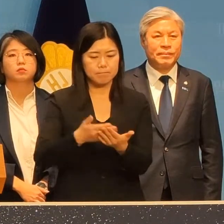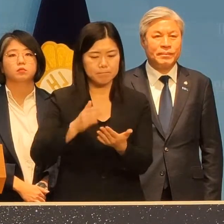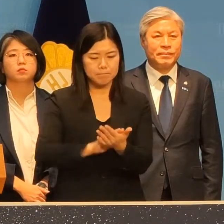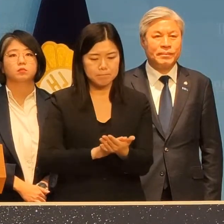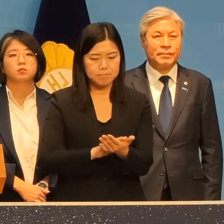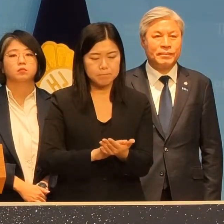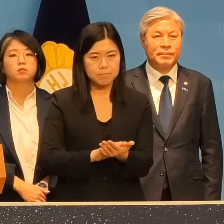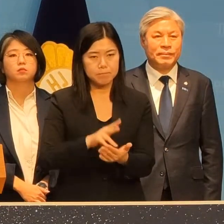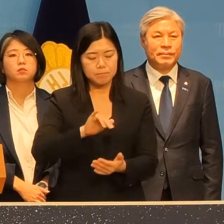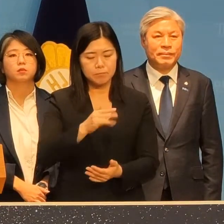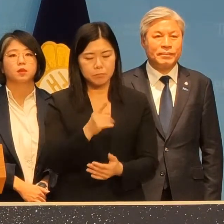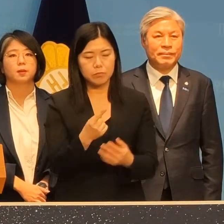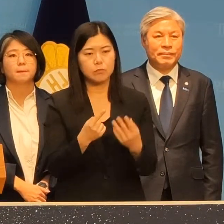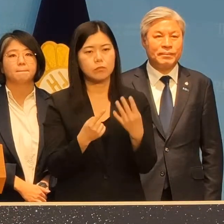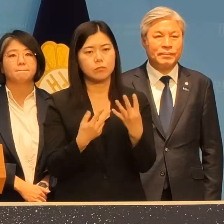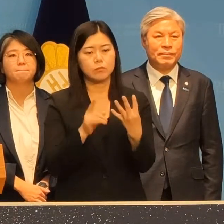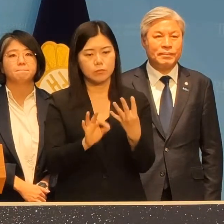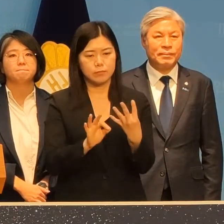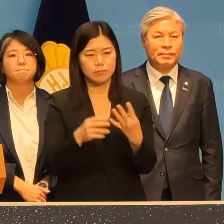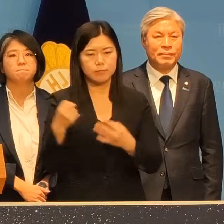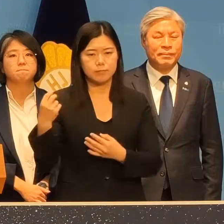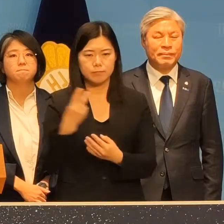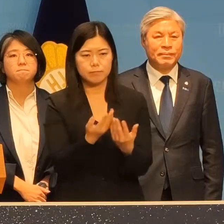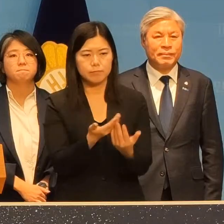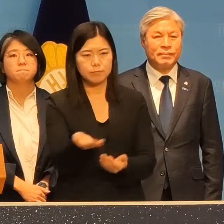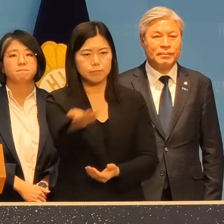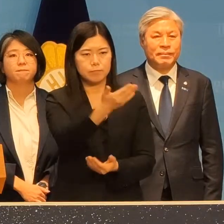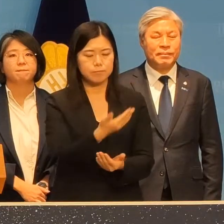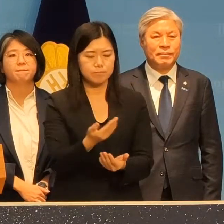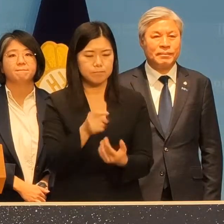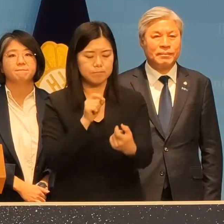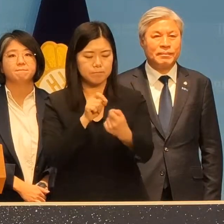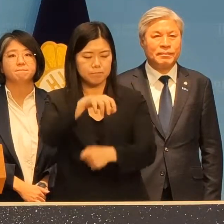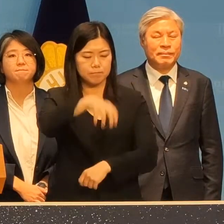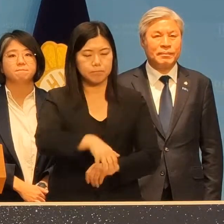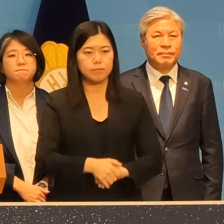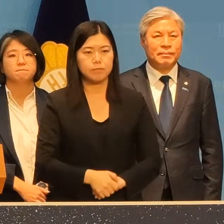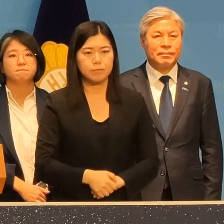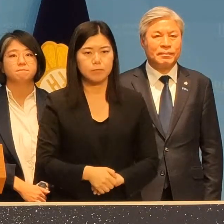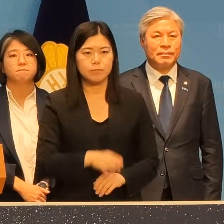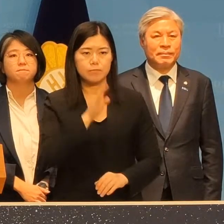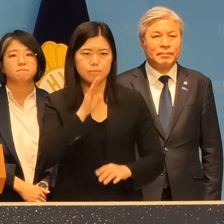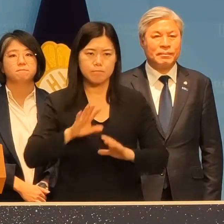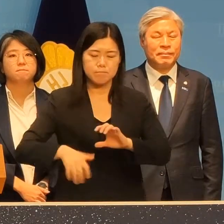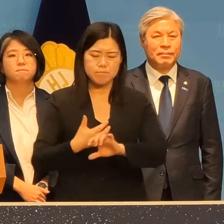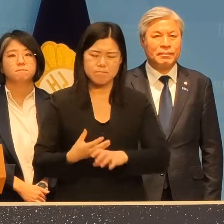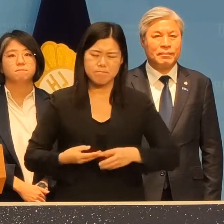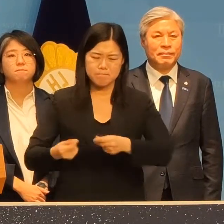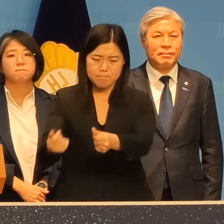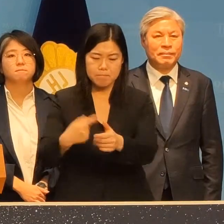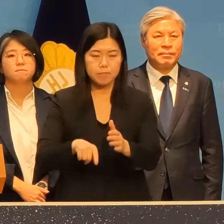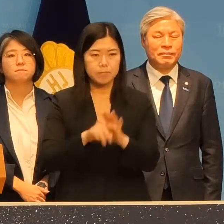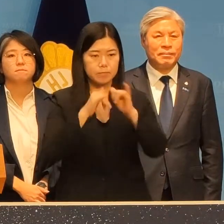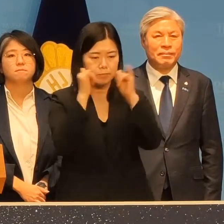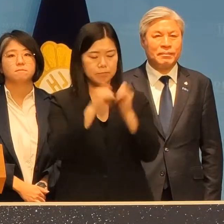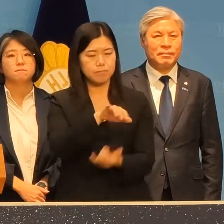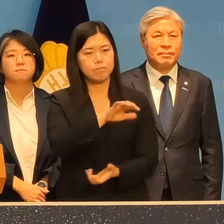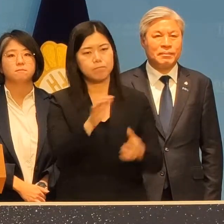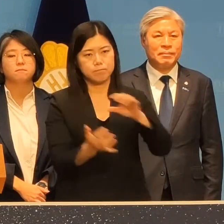개혁진보사당은 다시 국민 앞에 섭니다. 완전한 내란 종식을 위한 사회개혁, 더 강한 민주주의를